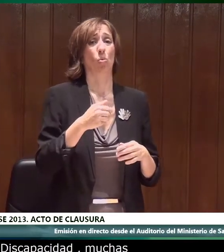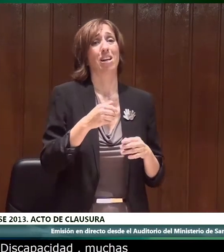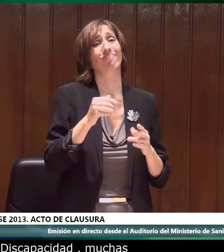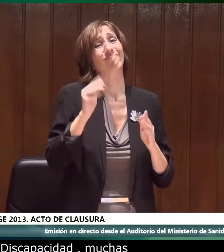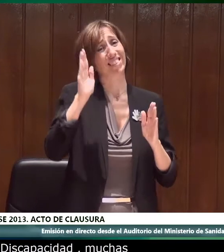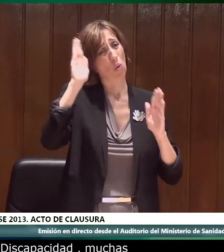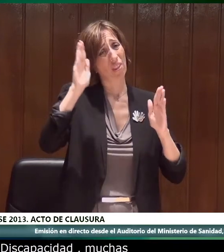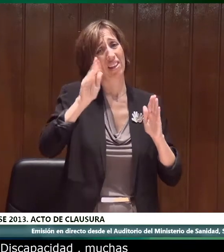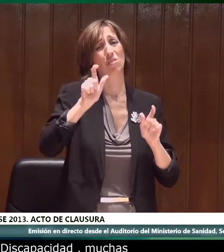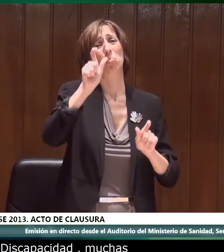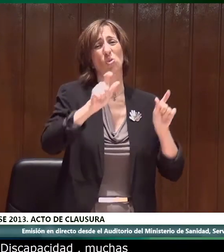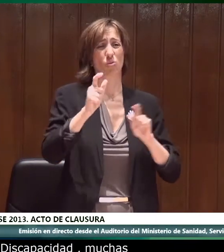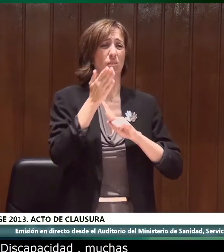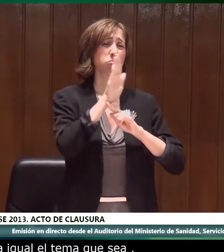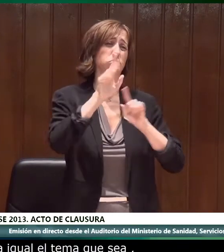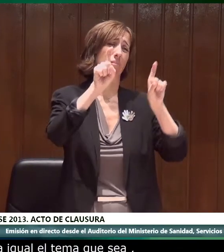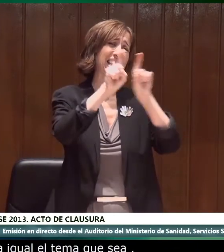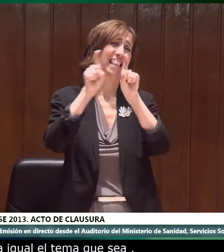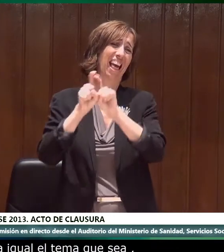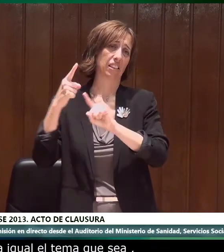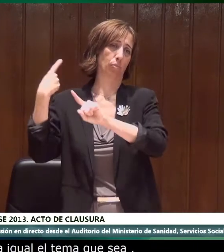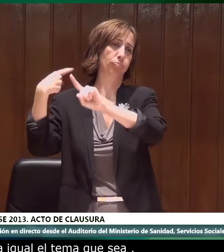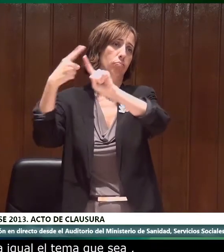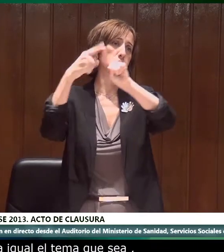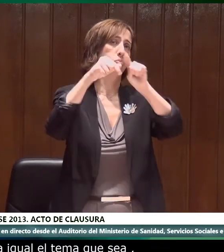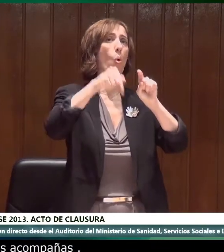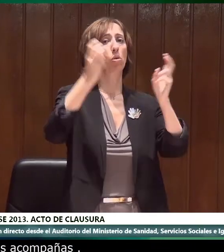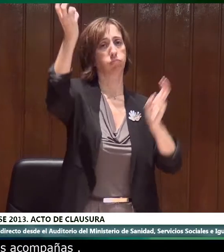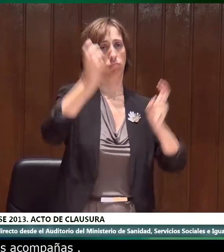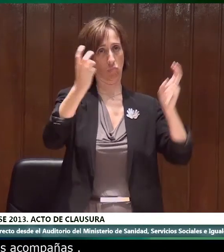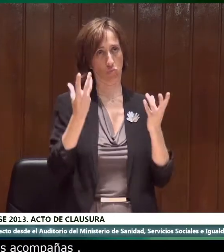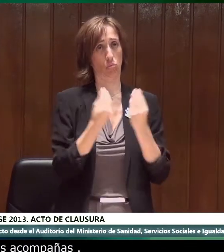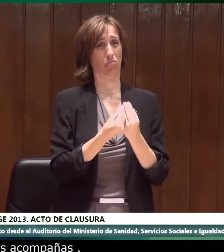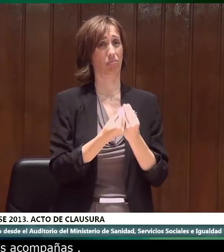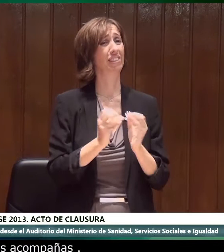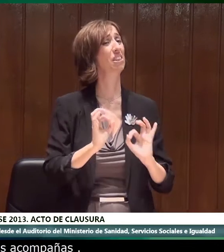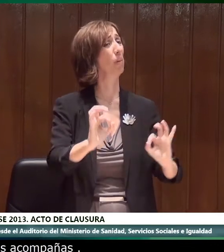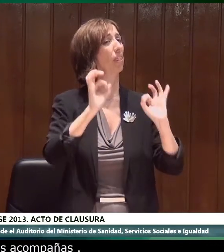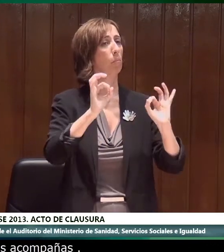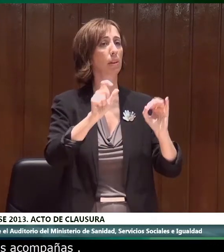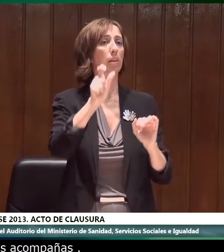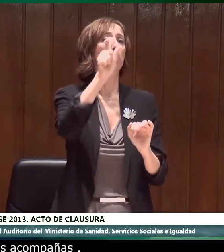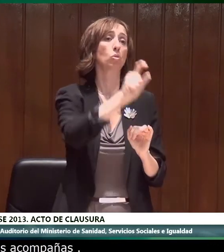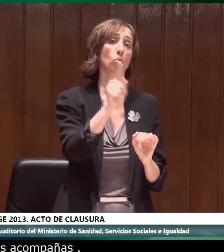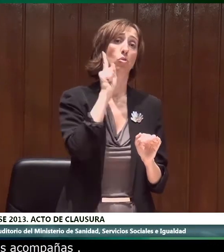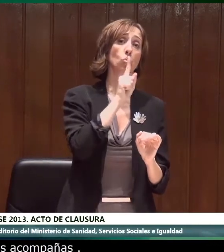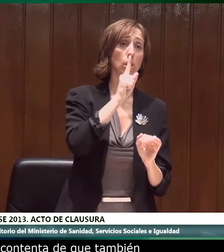congreso saludar a todas las personas que representan a las diferentes entidades que hoy nos acompañan especialmente